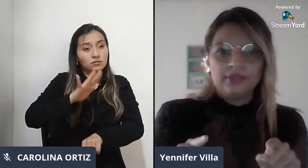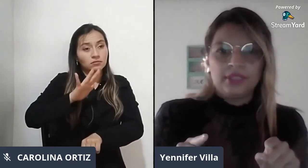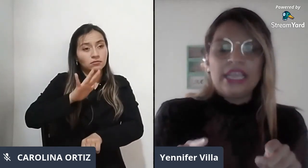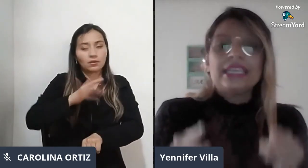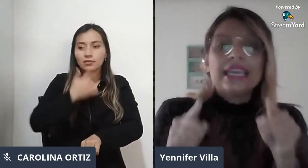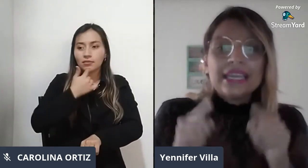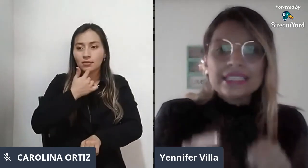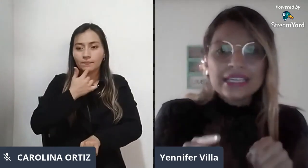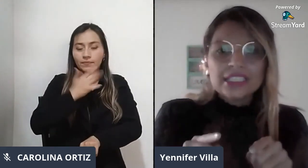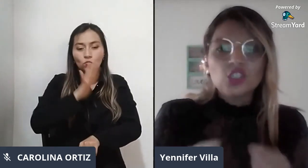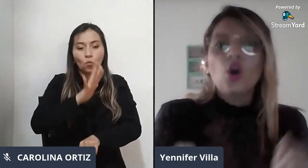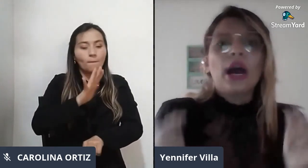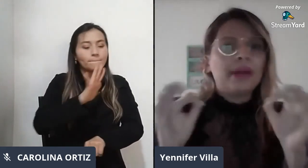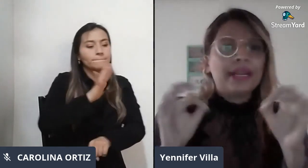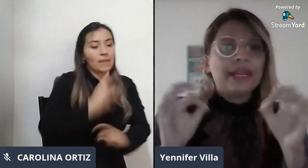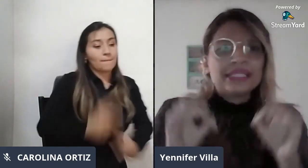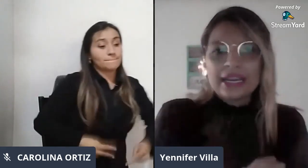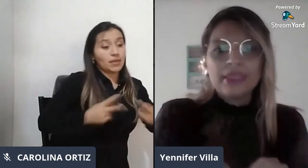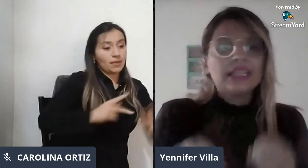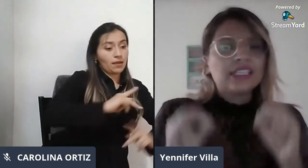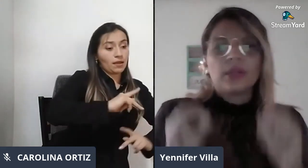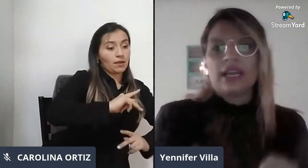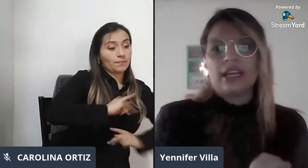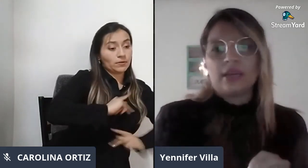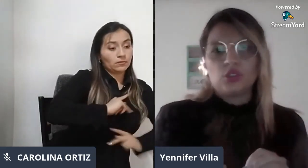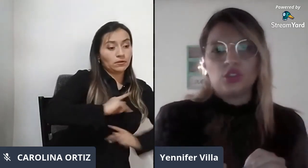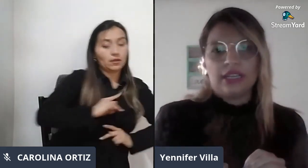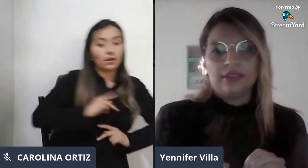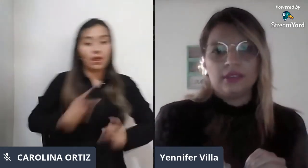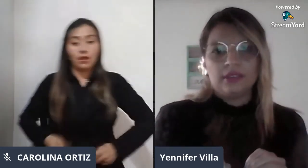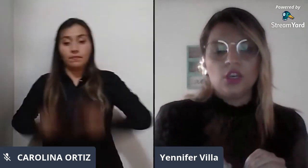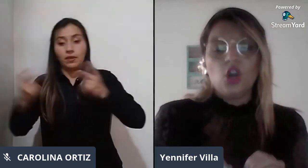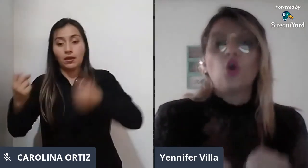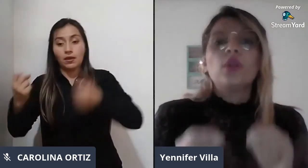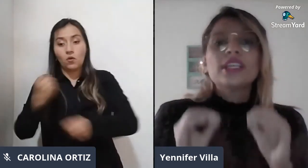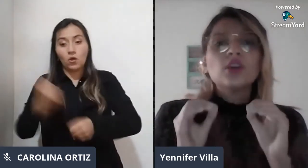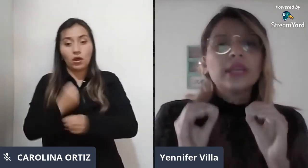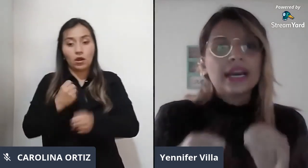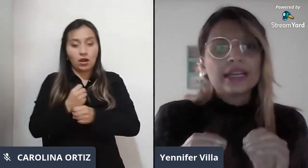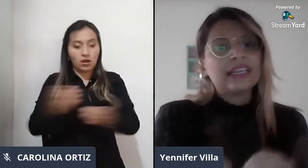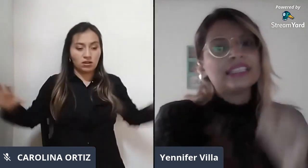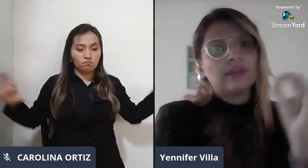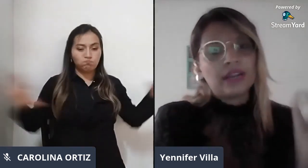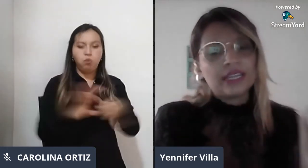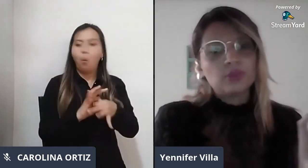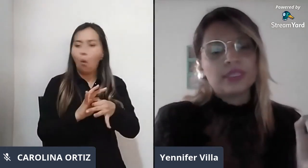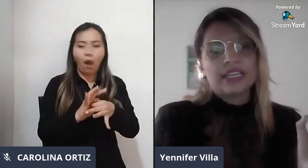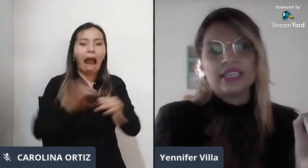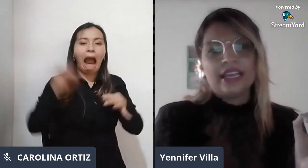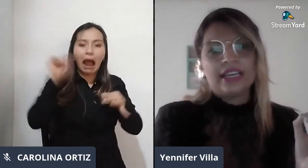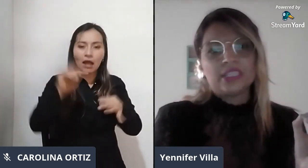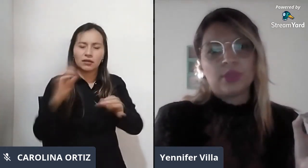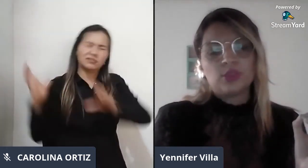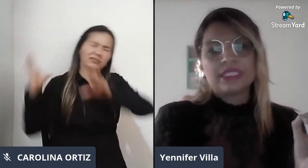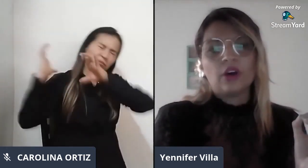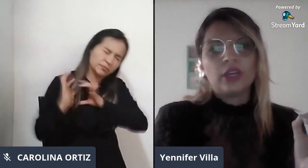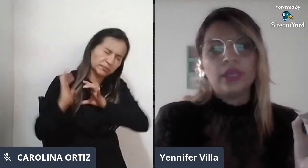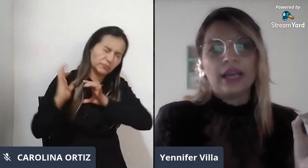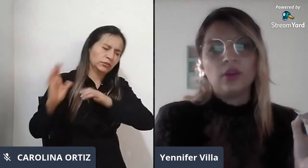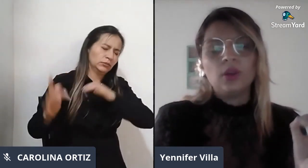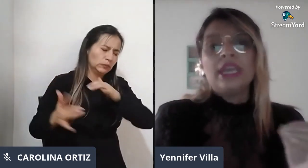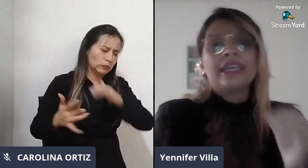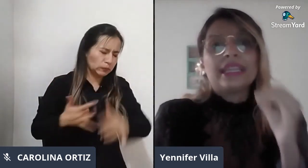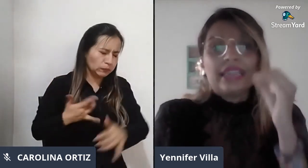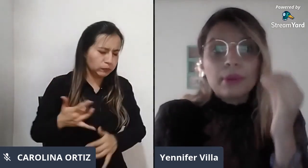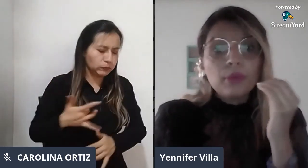laboral. Y en ese ejercicio aparece claramente la sobrecarga emocional. Una sobrecarga que ya hablaban las compañeras en el espacio pasado